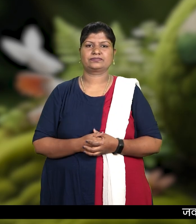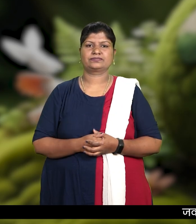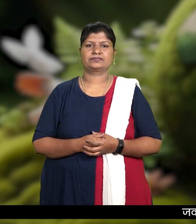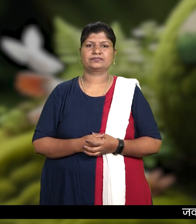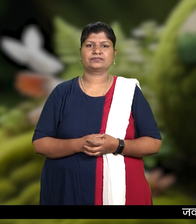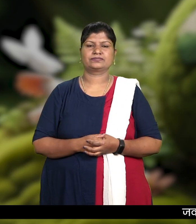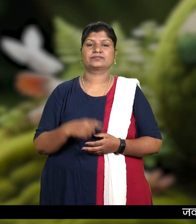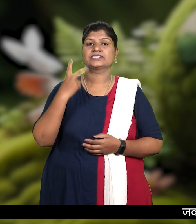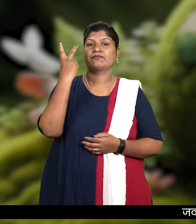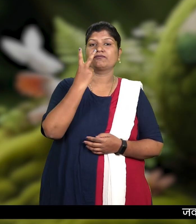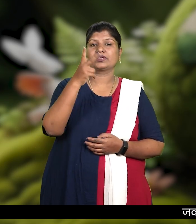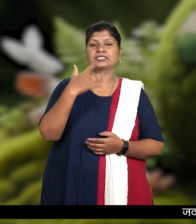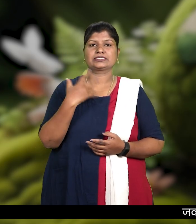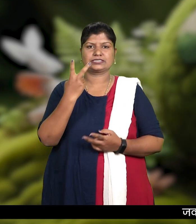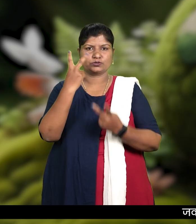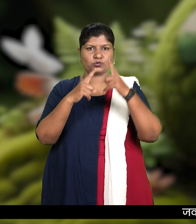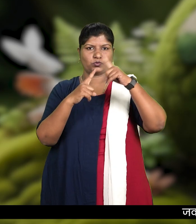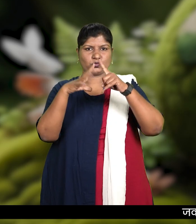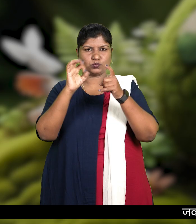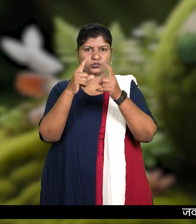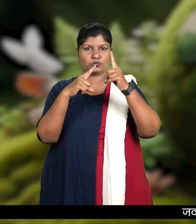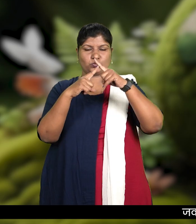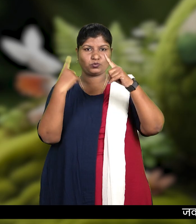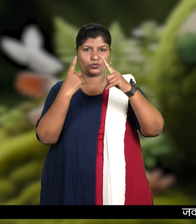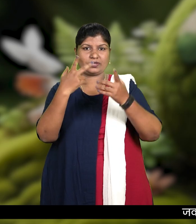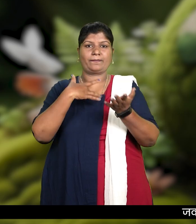जवळपासच्या कोणत्याही पर्यटन केंद्राला भेट द्या.